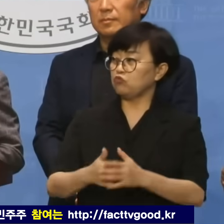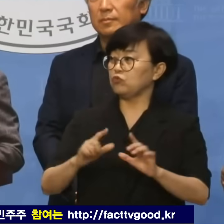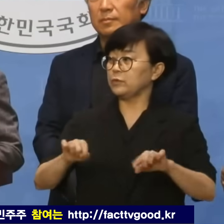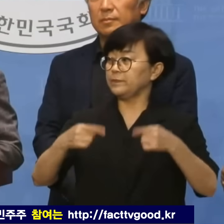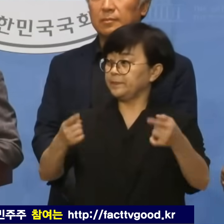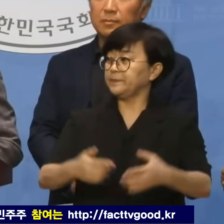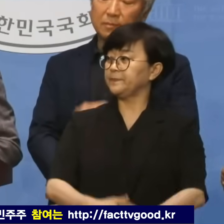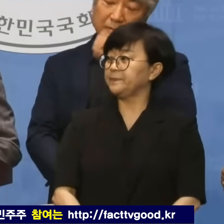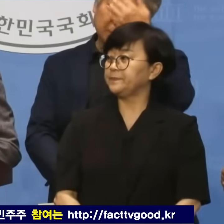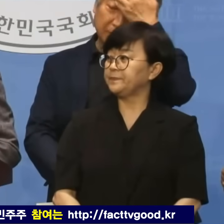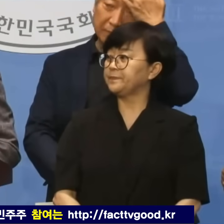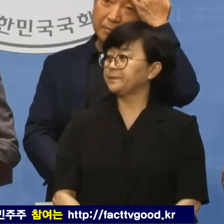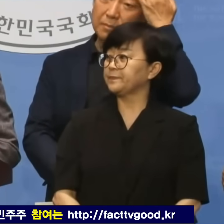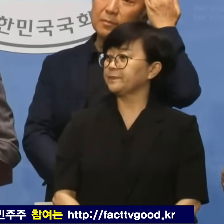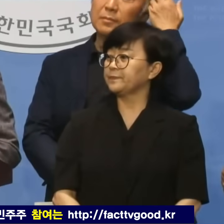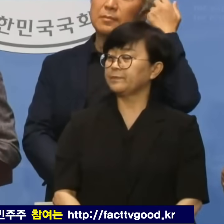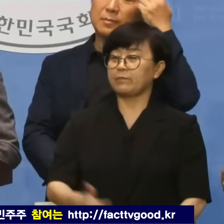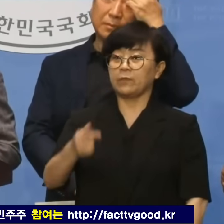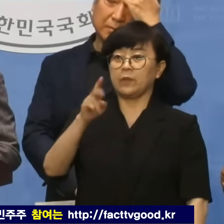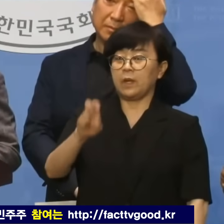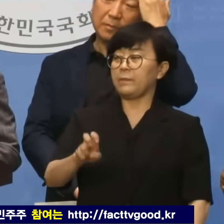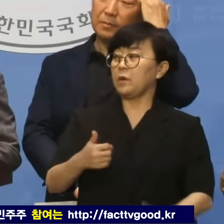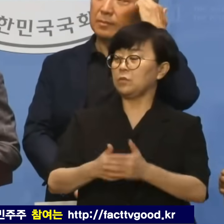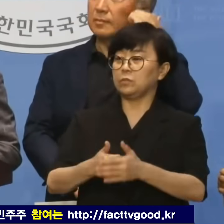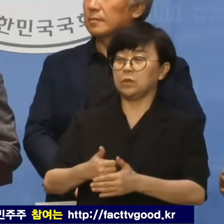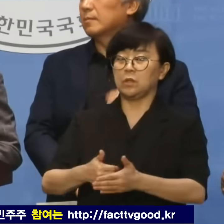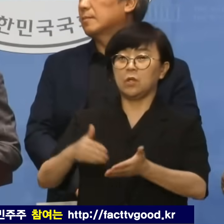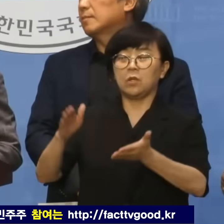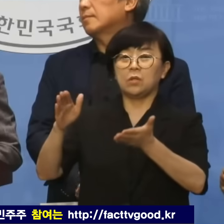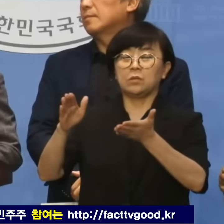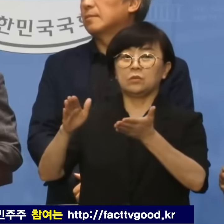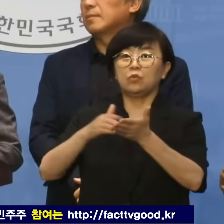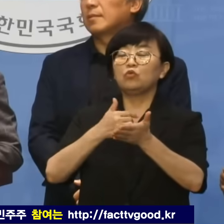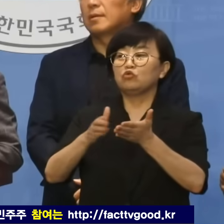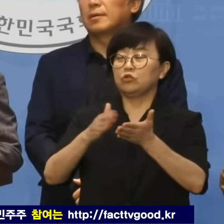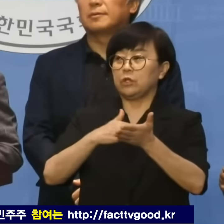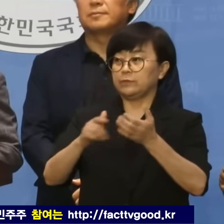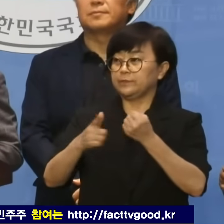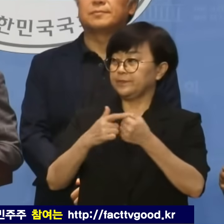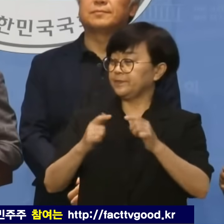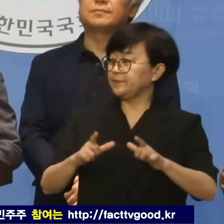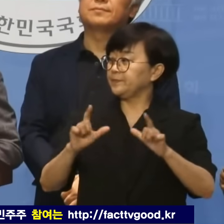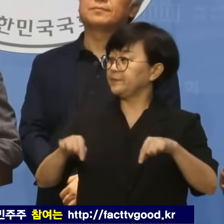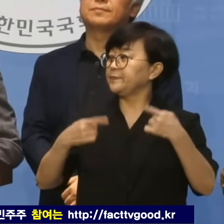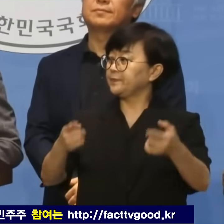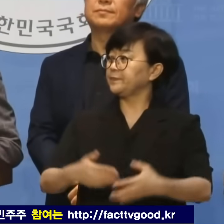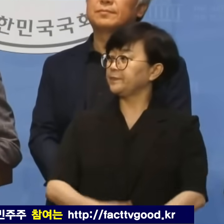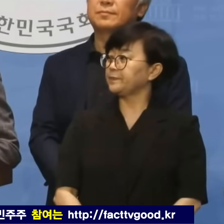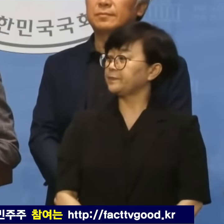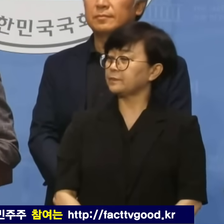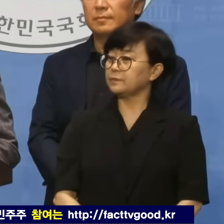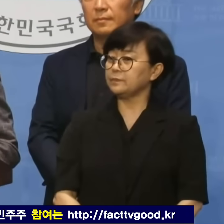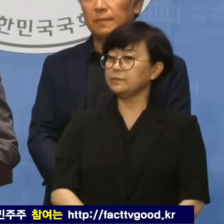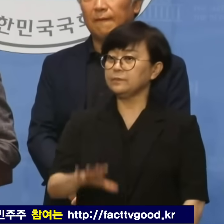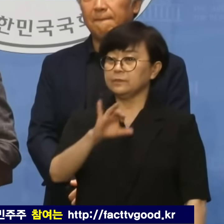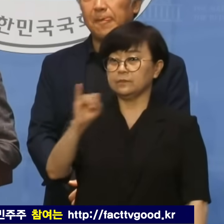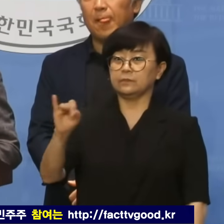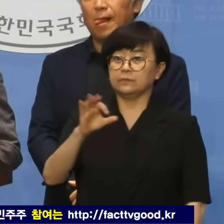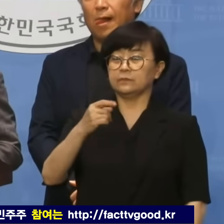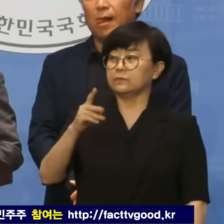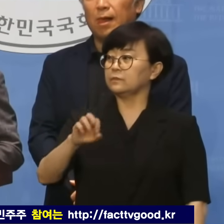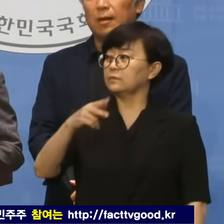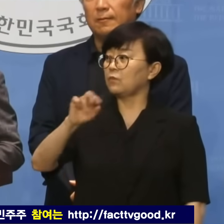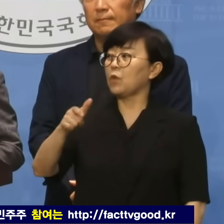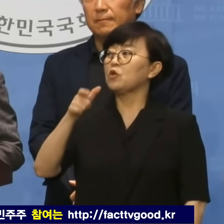참석하셨습니다. 네, 남병근 동두천 연천 지역위원장님 참석하셨습니다. 예, 이병진